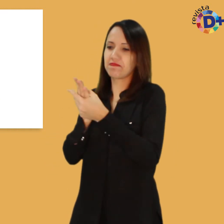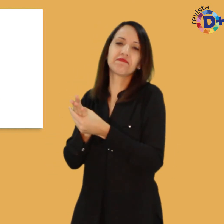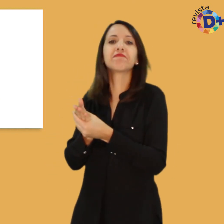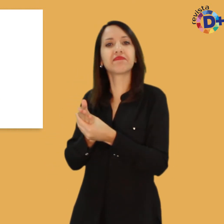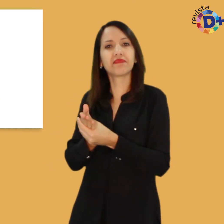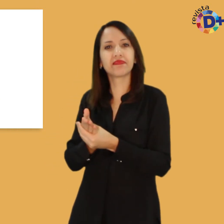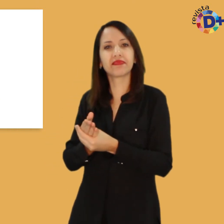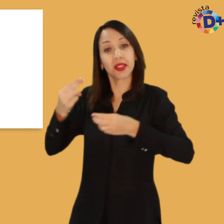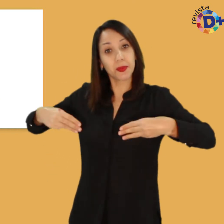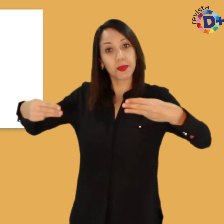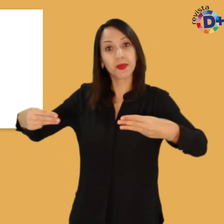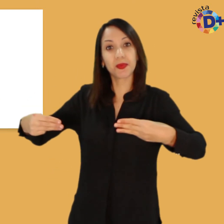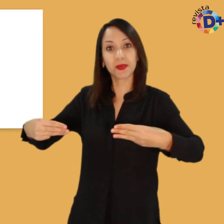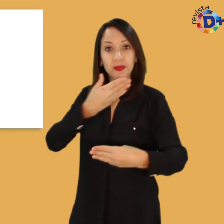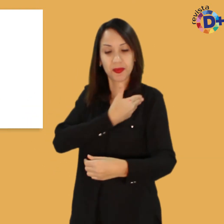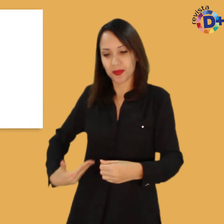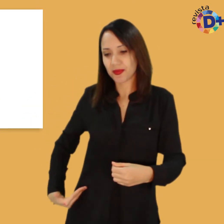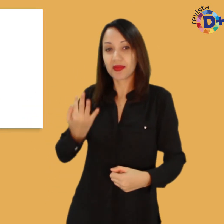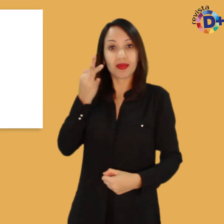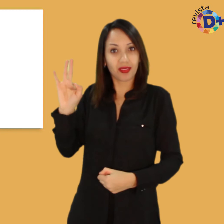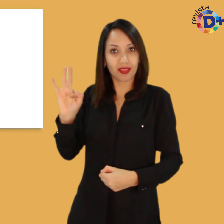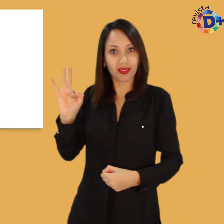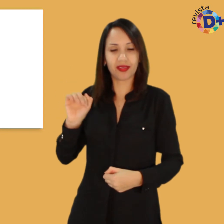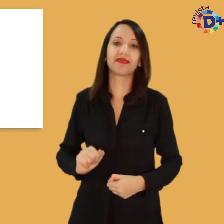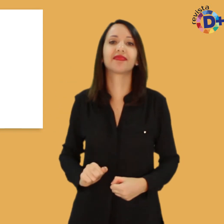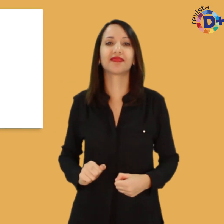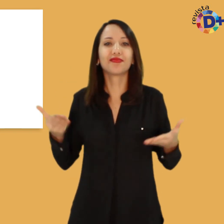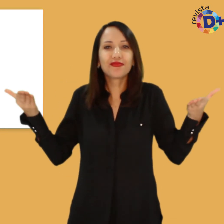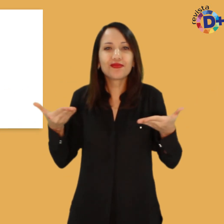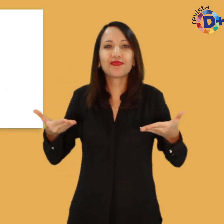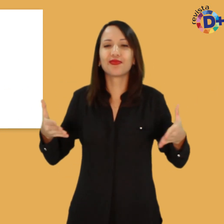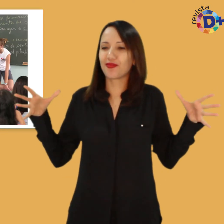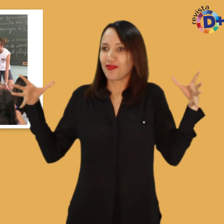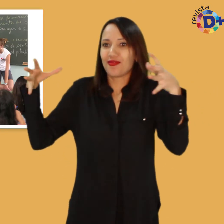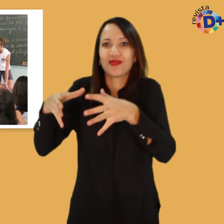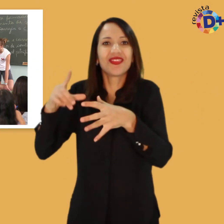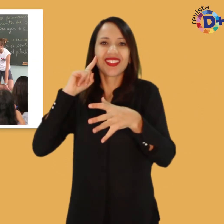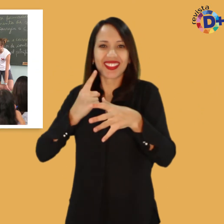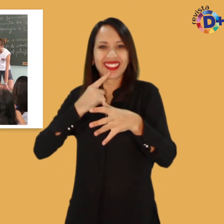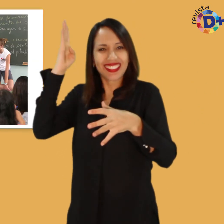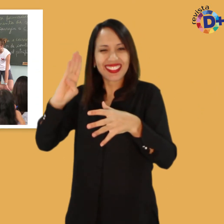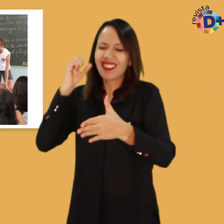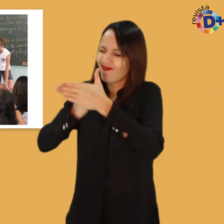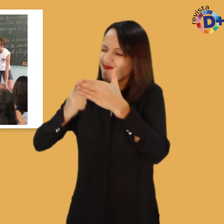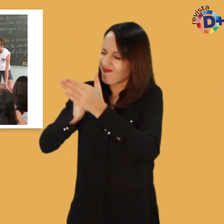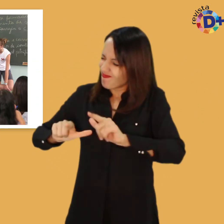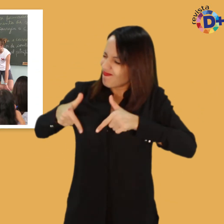Público Federal. Os movimentos surdos brasileiros historicamente vêm lutando pelo reconhecimento